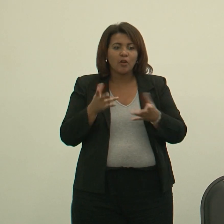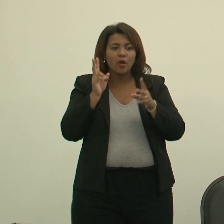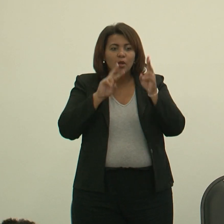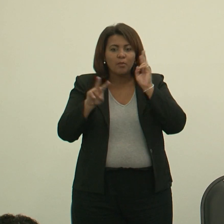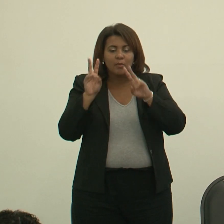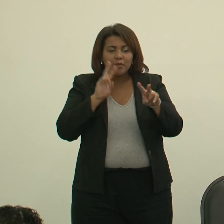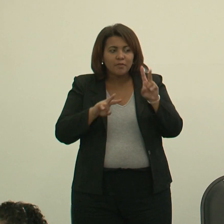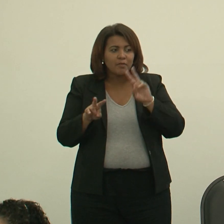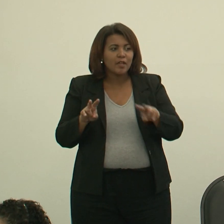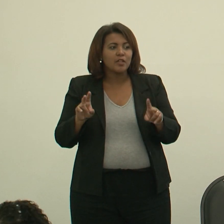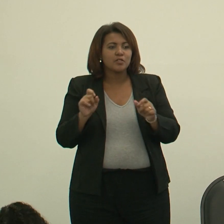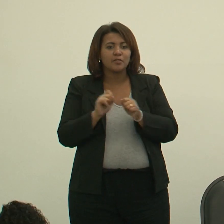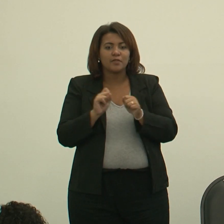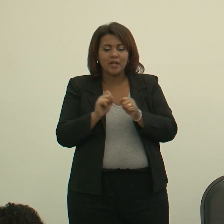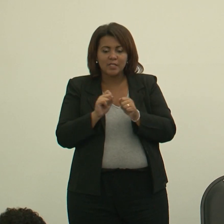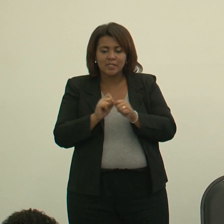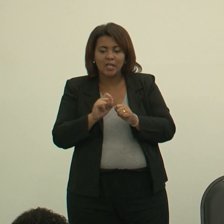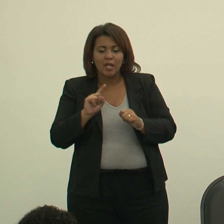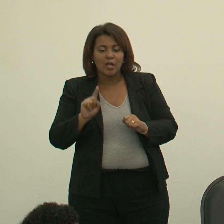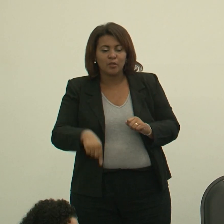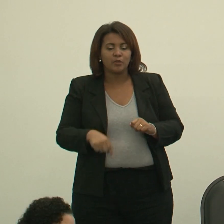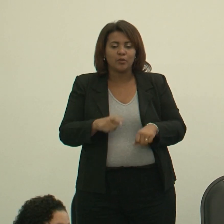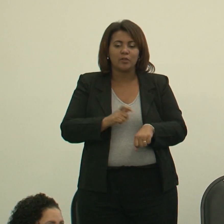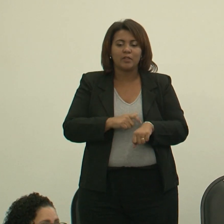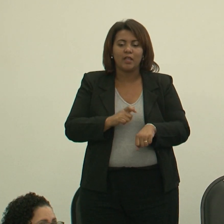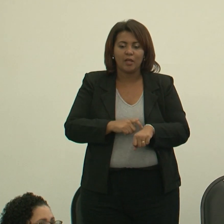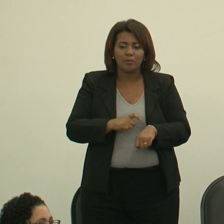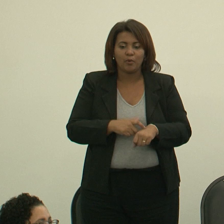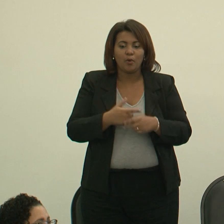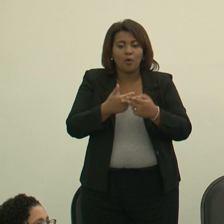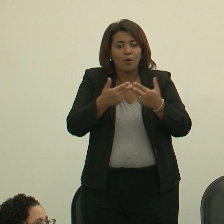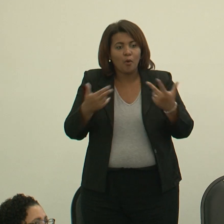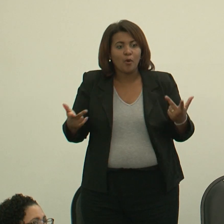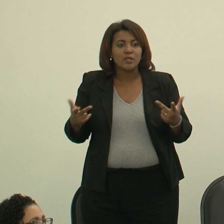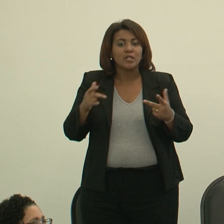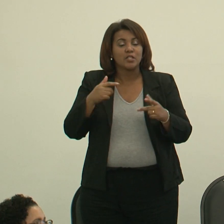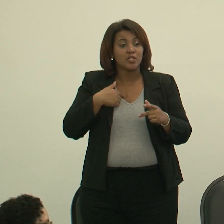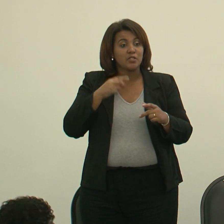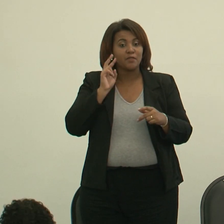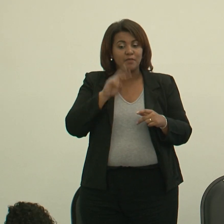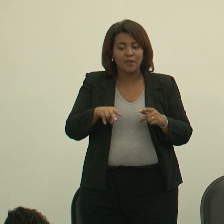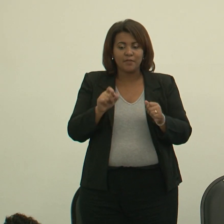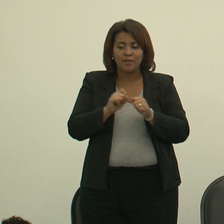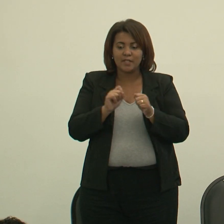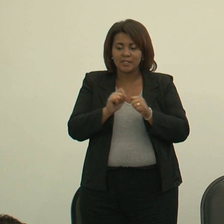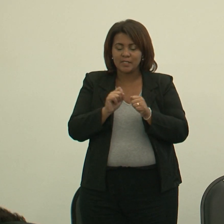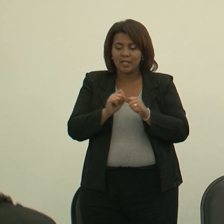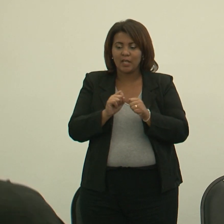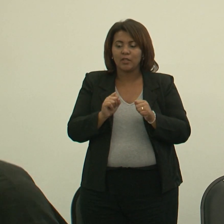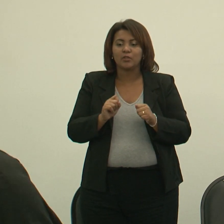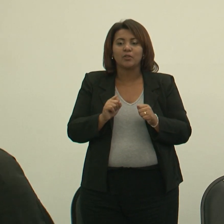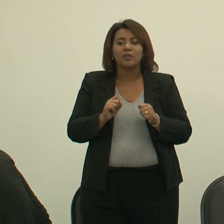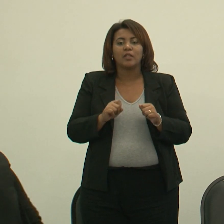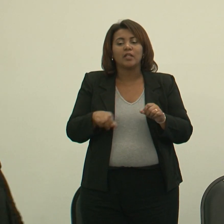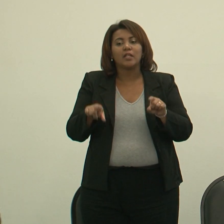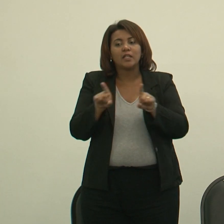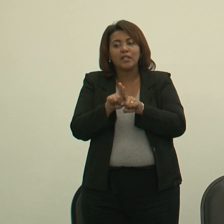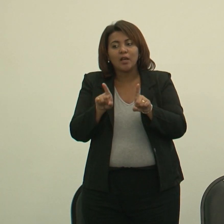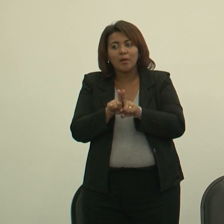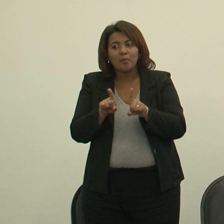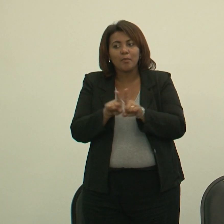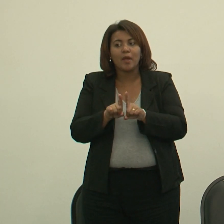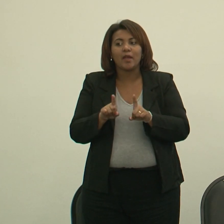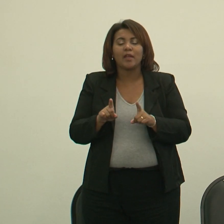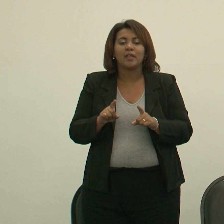fazendo numa determinada situação. Ou coisas que a gente vê fazendo, mas que não deveria ver. Porque a gente tem que ter também uma